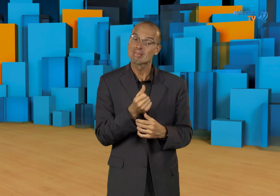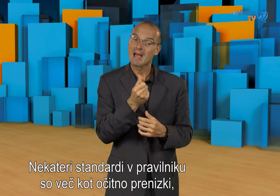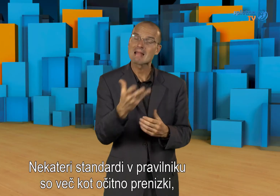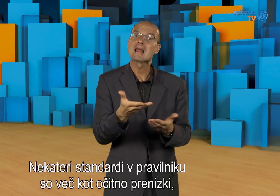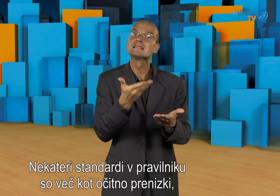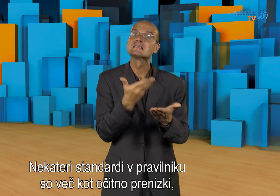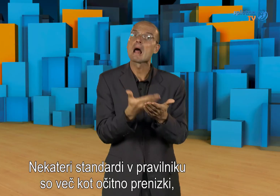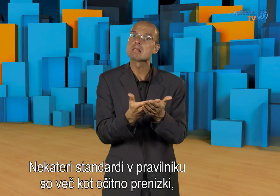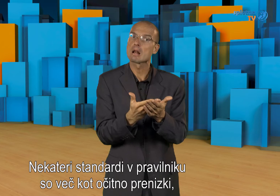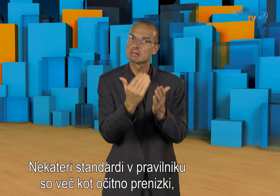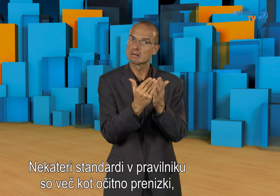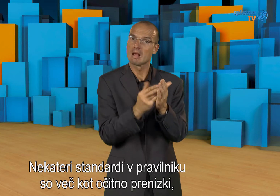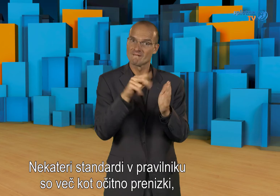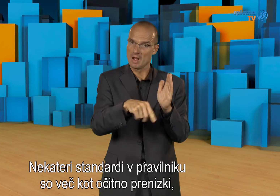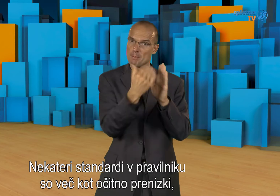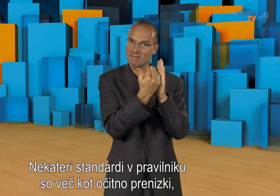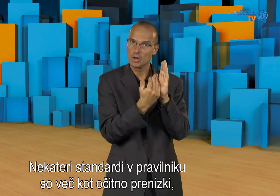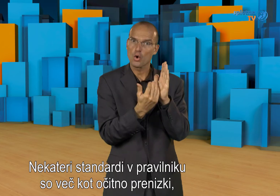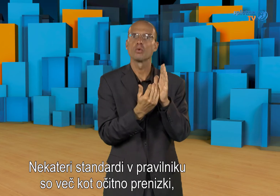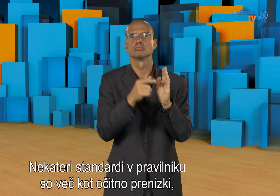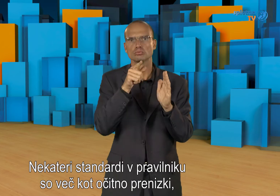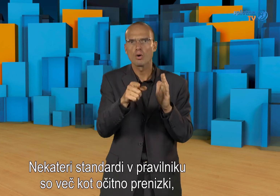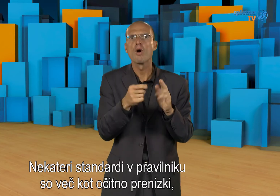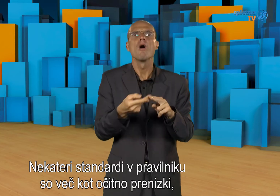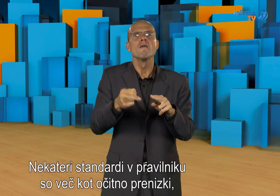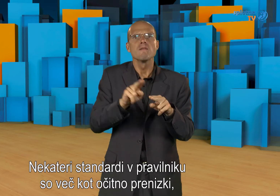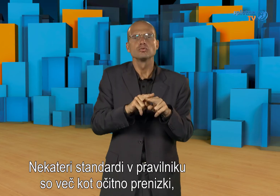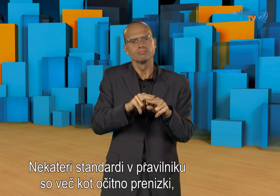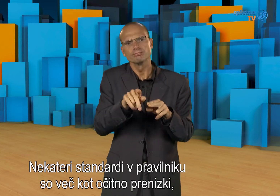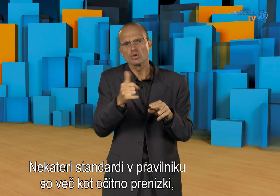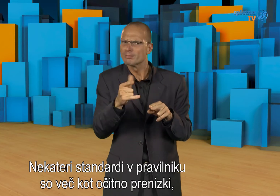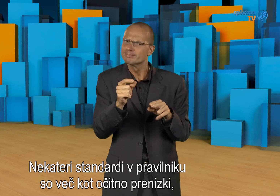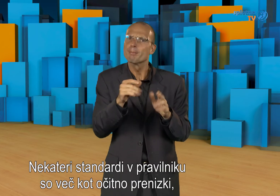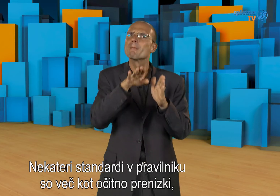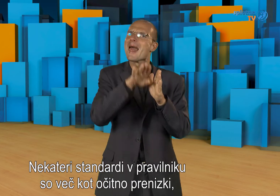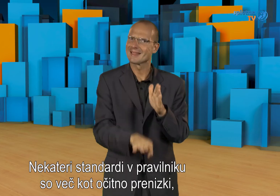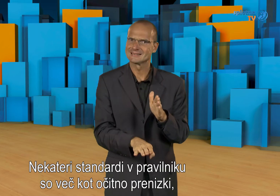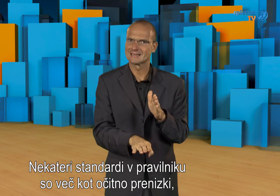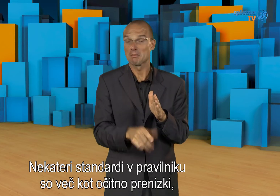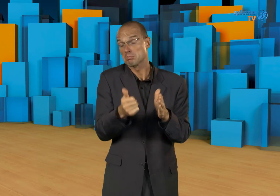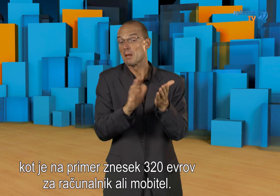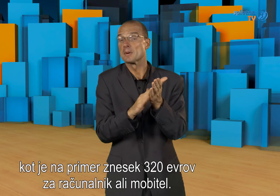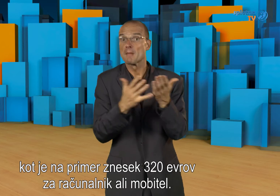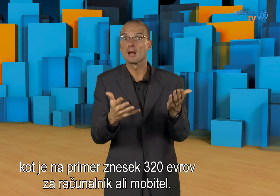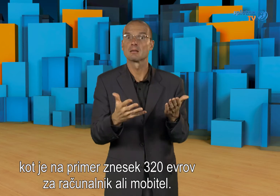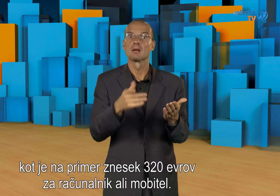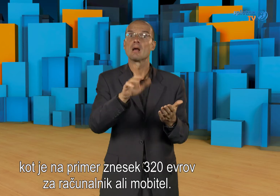Nekateri standardi v pravilniku so več kot očitno prenizki, kot je na primer znesek 320 € za računalnik ali